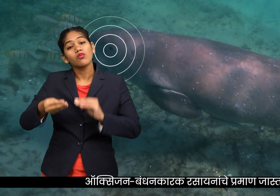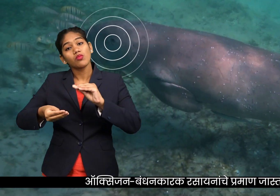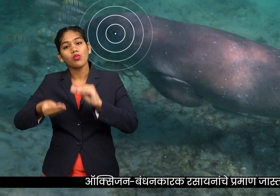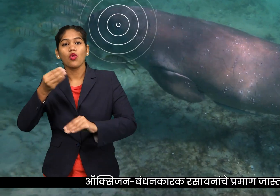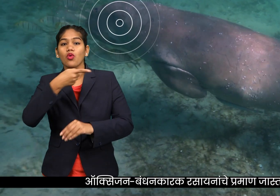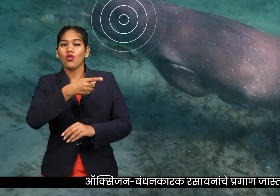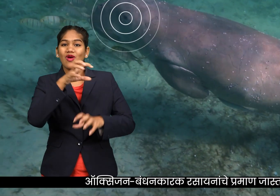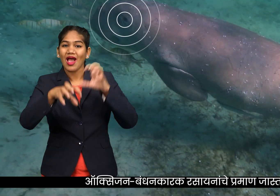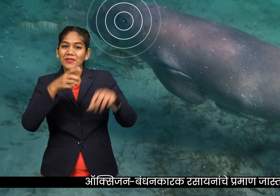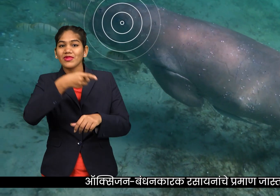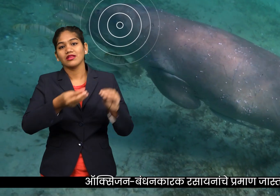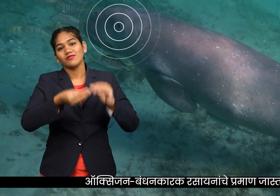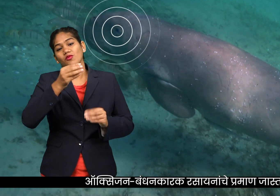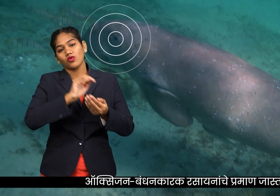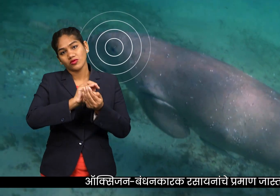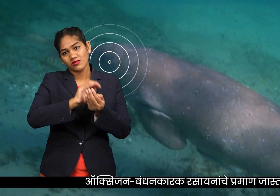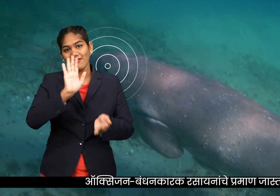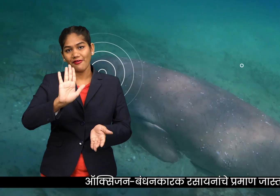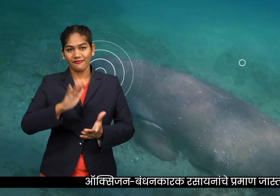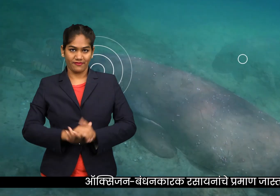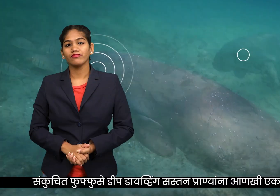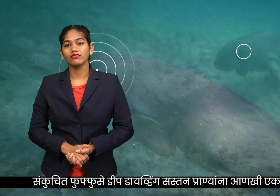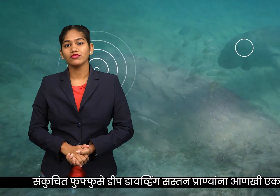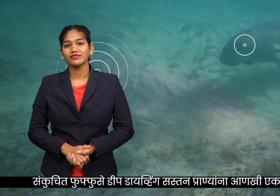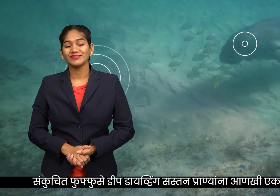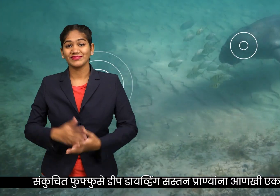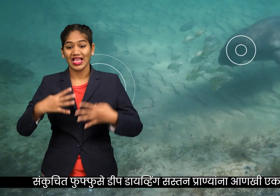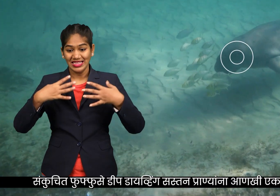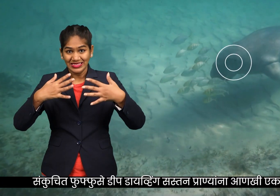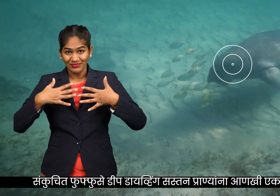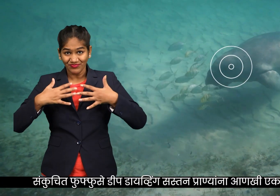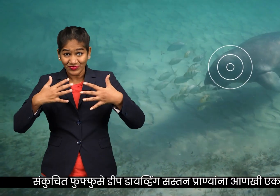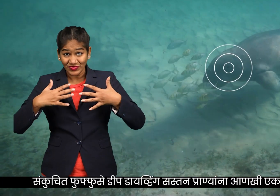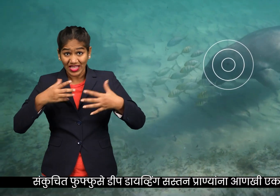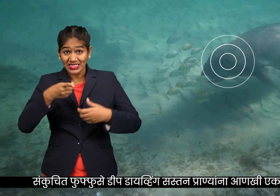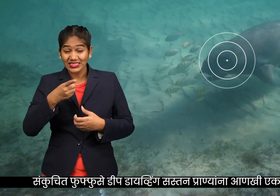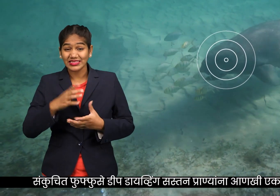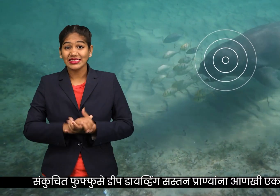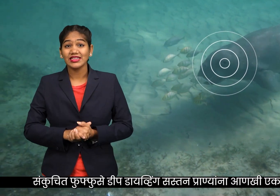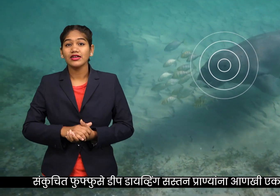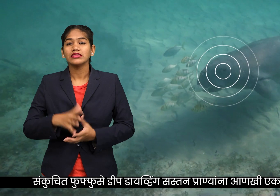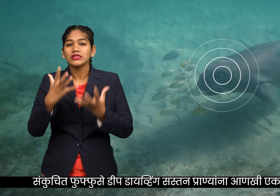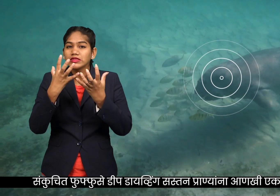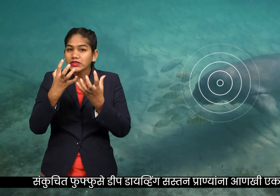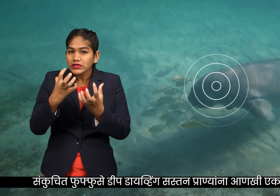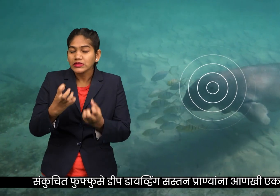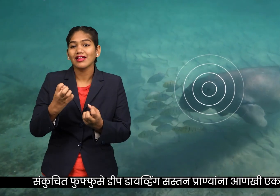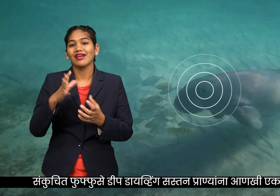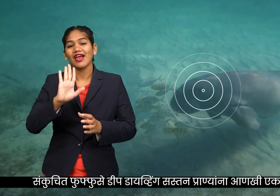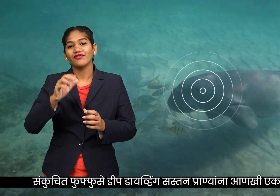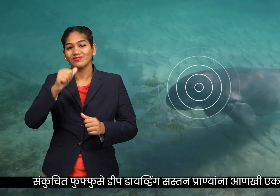बंधनकारक रसायनांचे प्रमाण जास्त असते. संकुचित फुफ्फुसे डीप डायव्हिंग